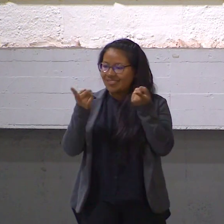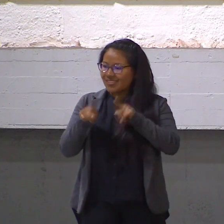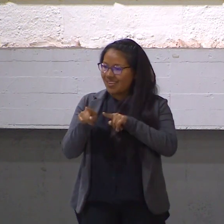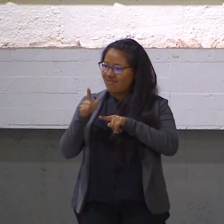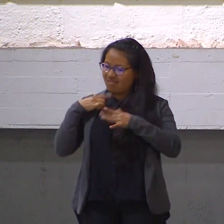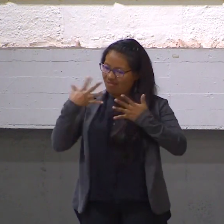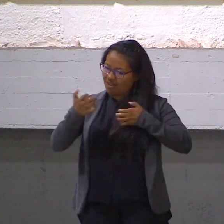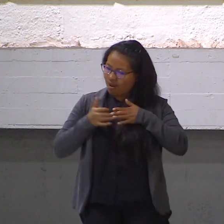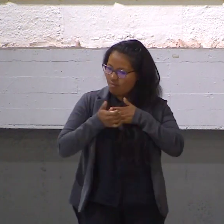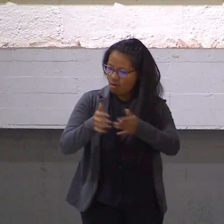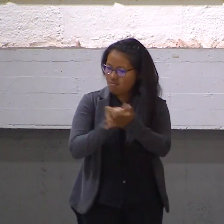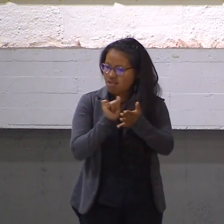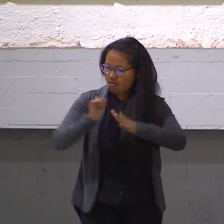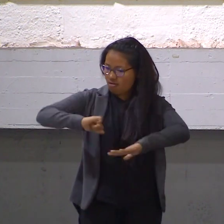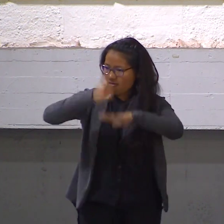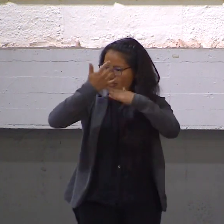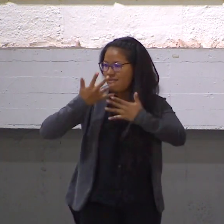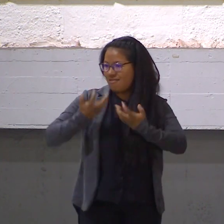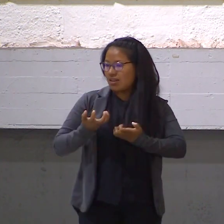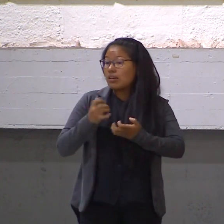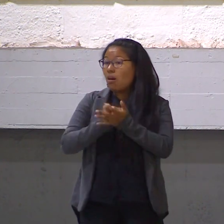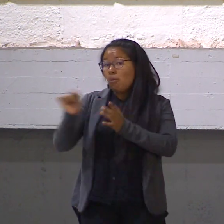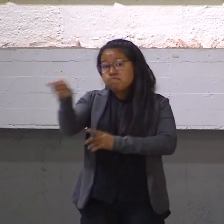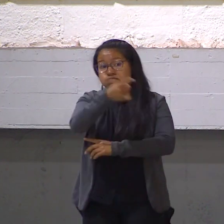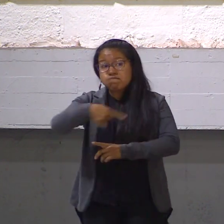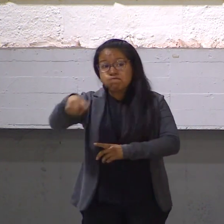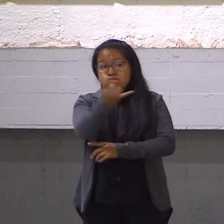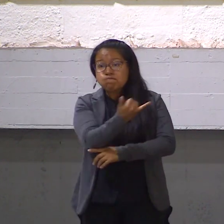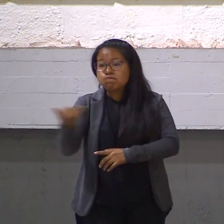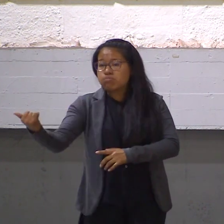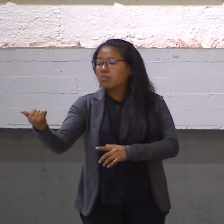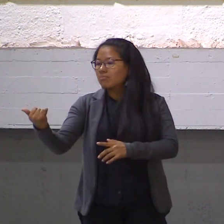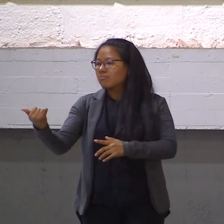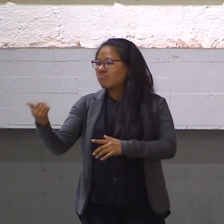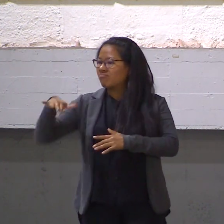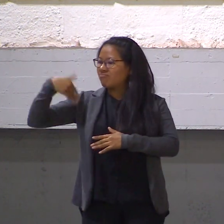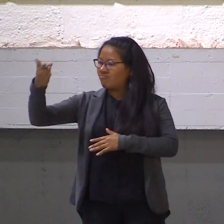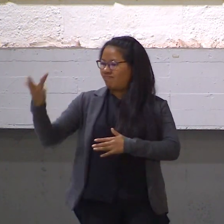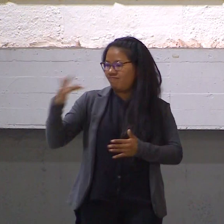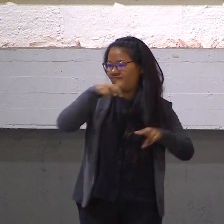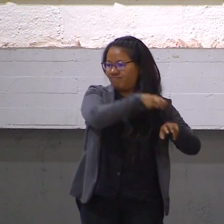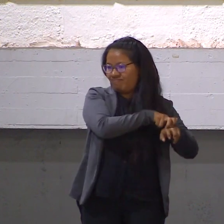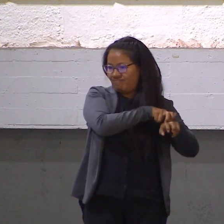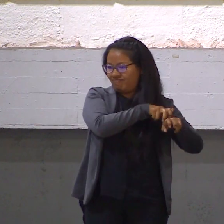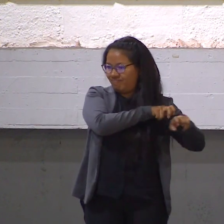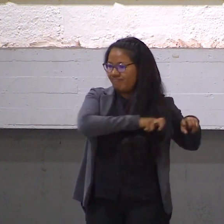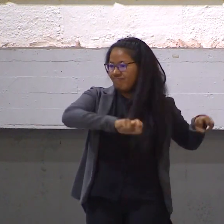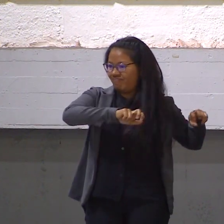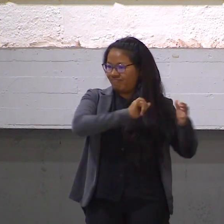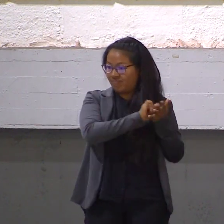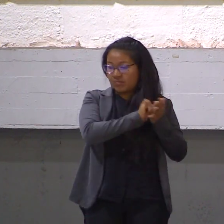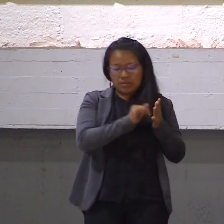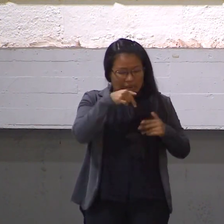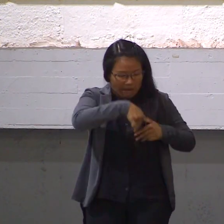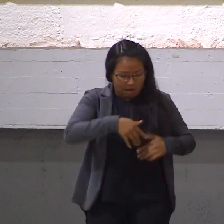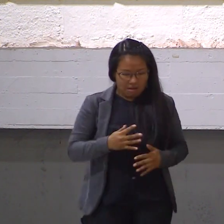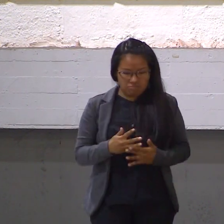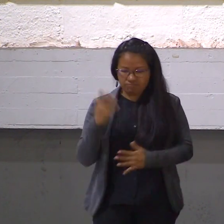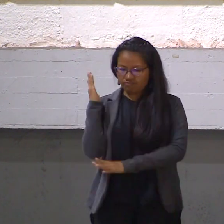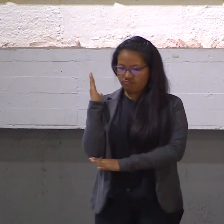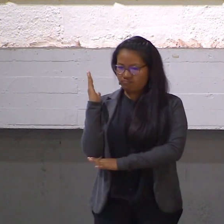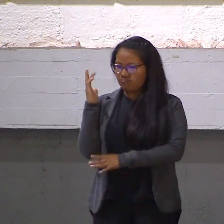dirigirla y ustedes que están ahí quienes estén acá esto es estar aquí es